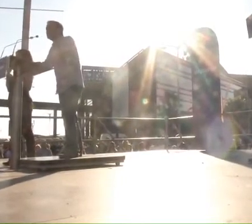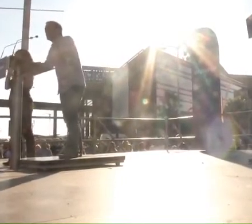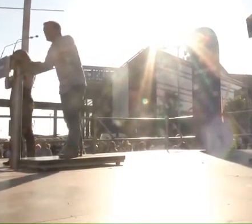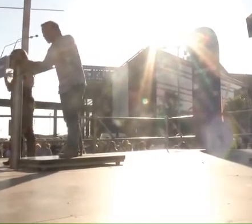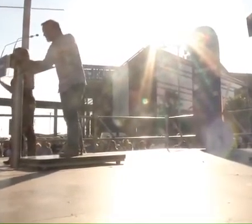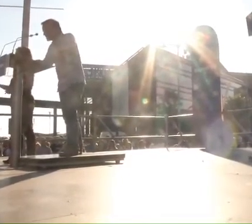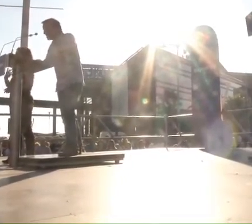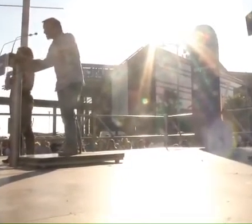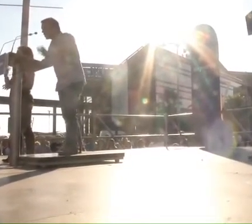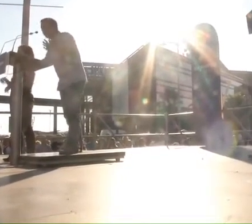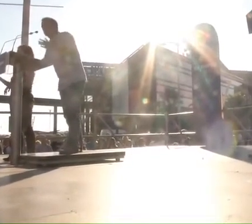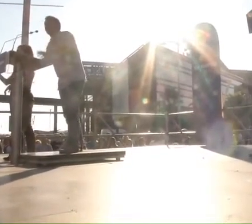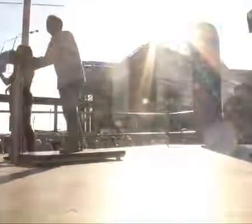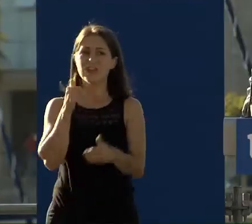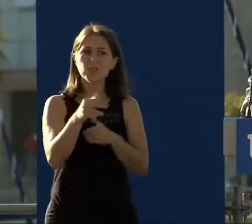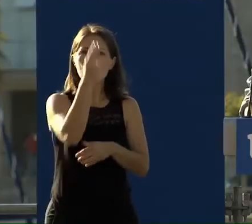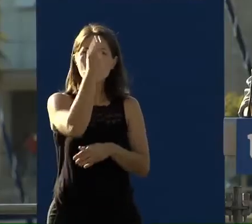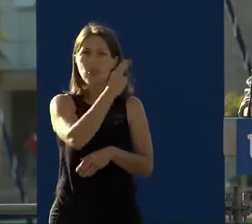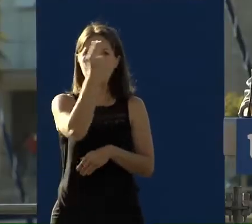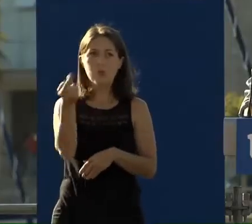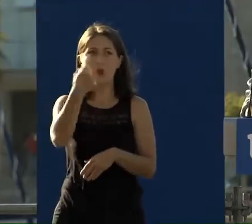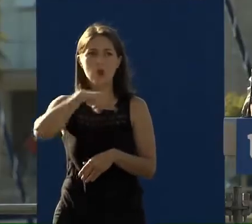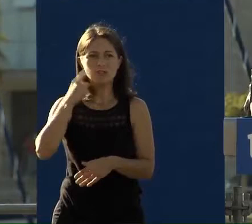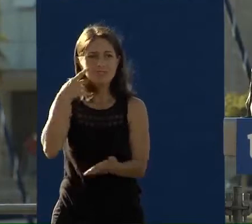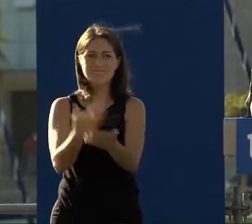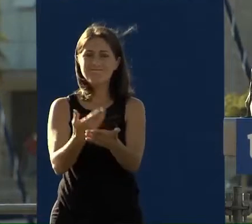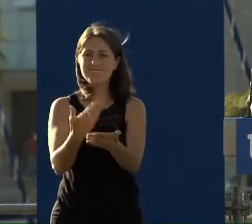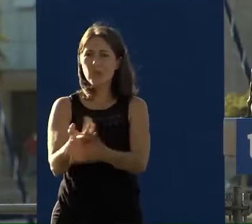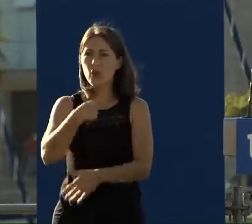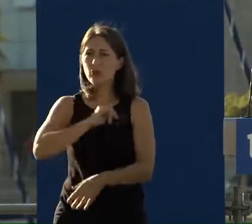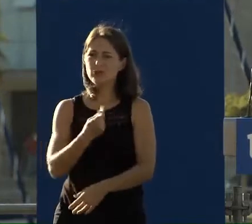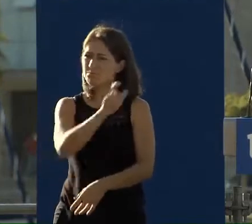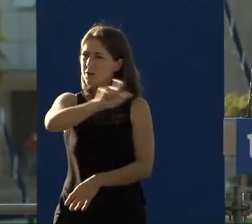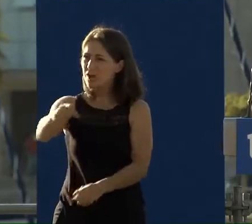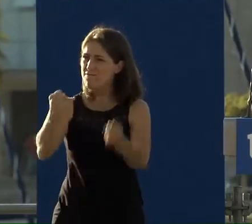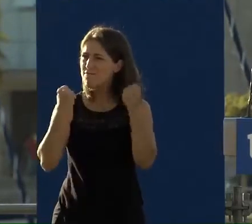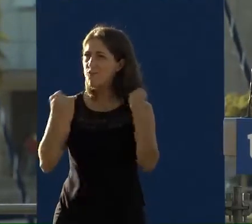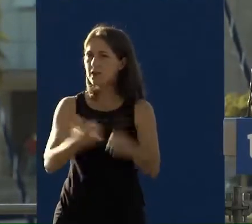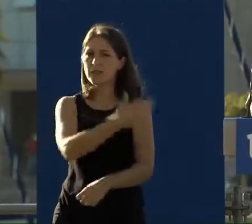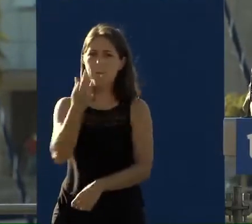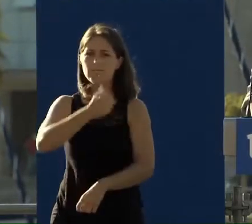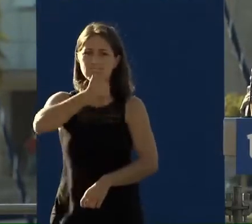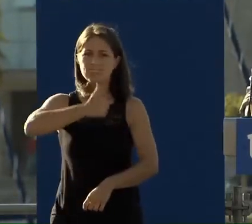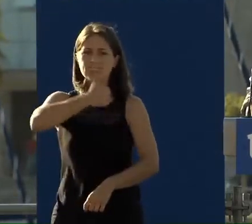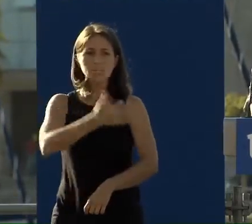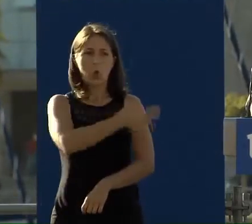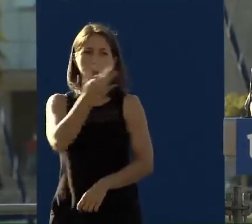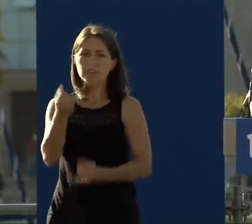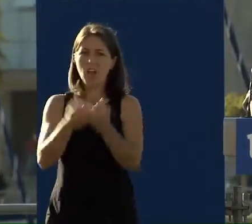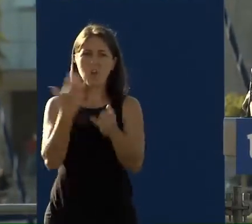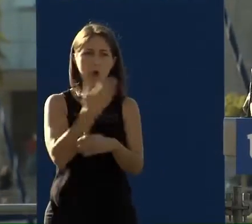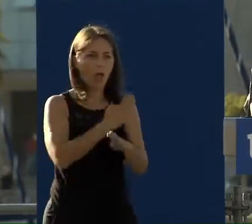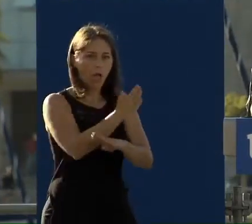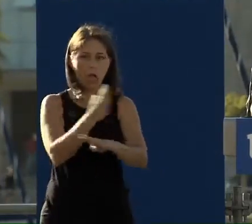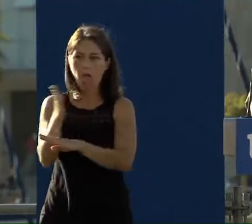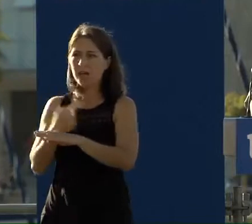así, non é así. E este domingo vamos a demostrarlo, vamos a demostrar que somos xente forte, xente que resiste, e vamos a chegar aos colexios, e